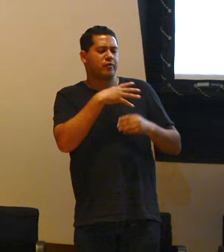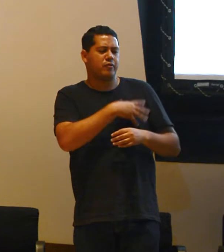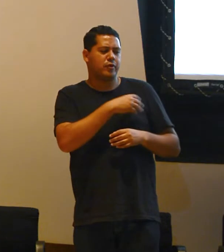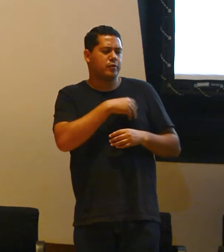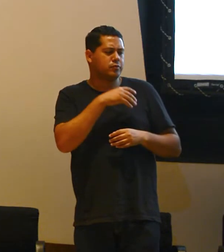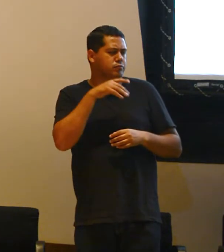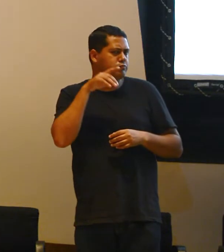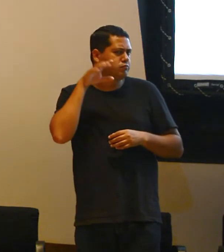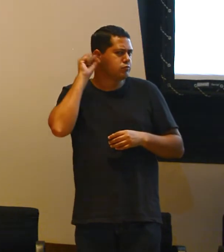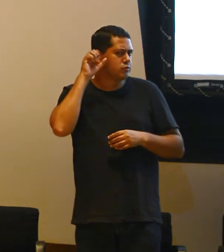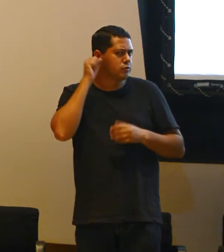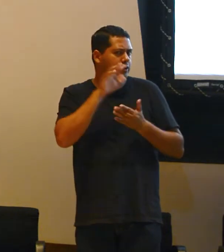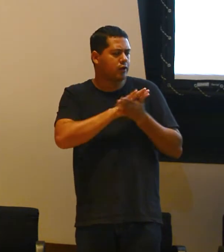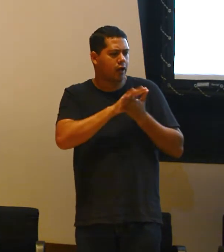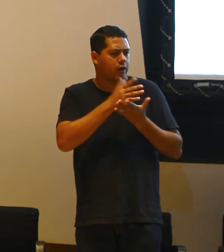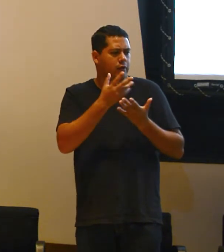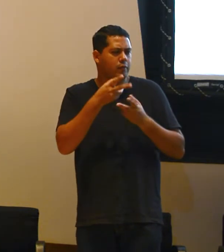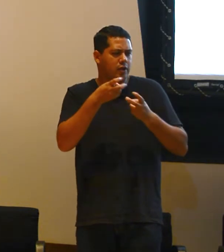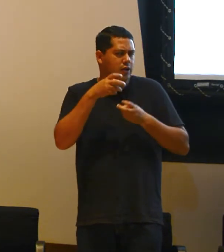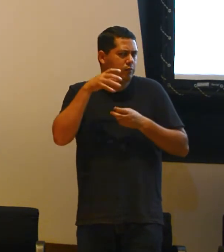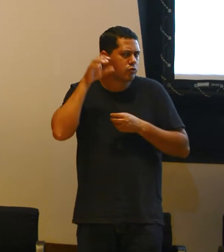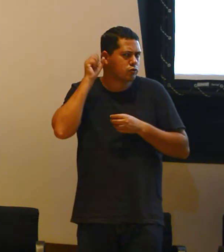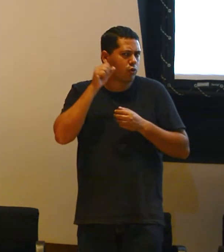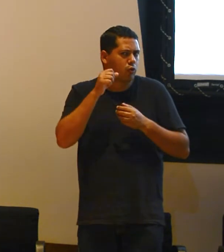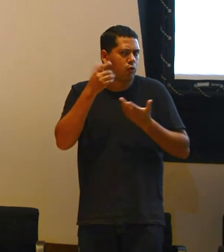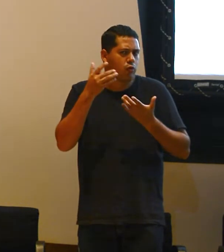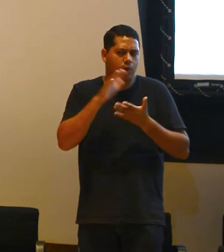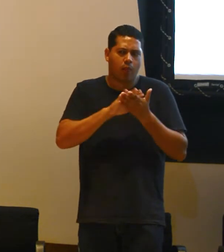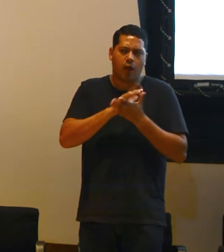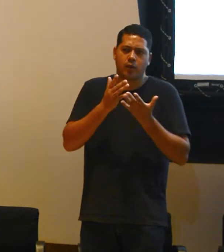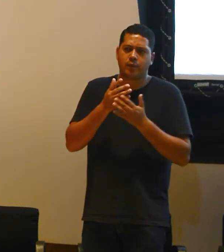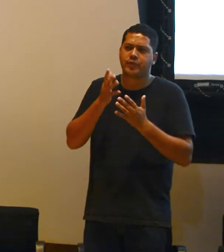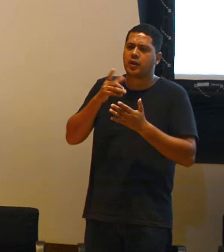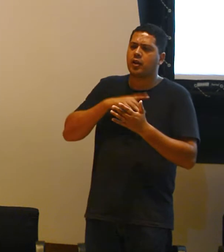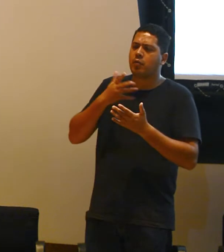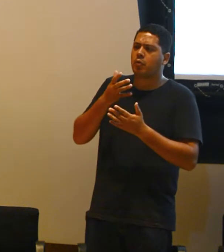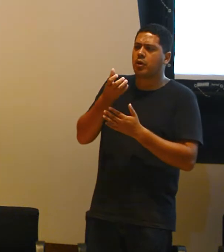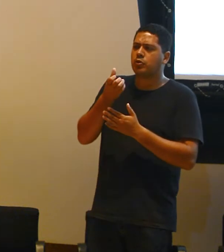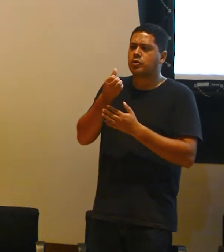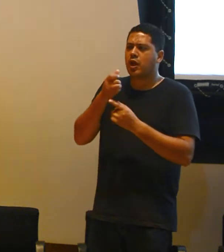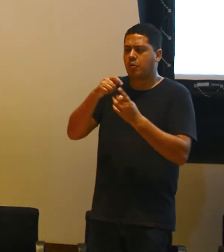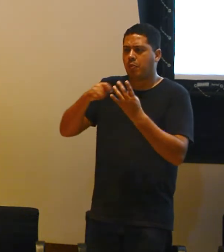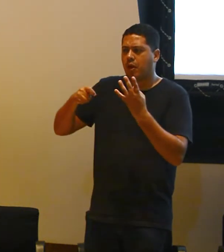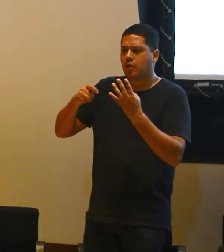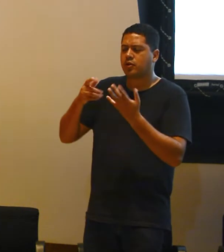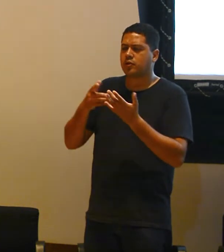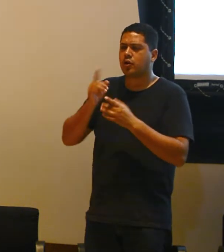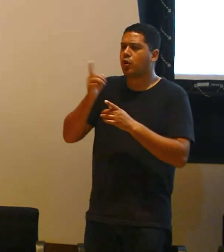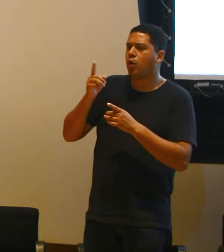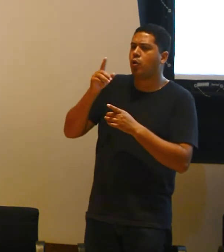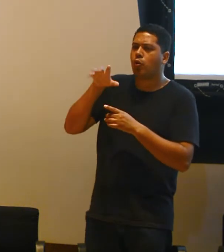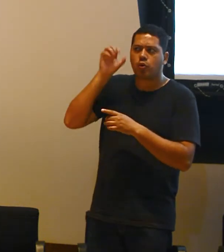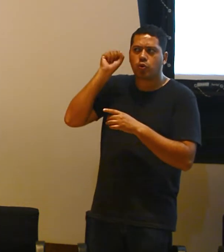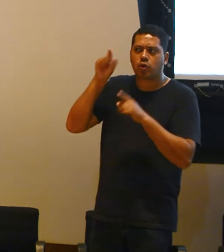sons. E essa criança é uma que já tinha um pouquinho, né, acho que 6 meses de implante. Ele não escuta sons à distância. Então, a